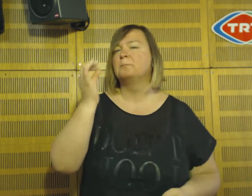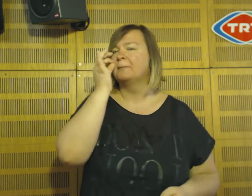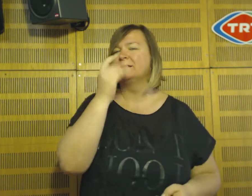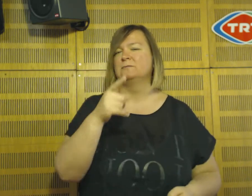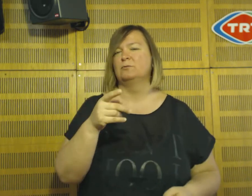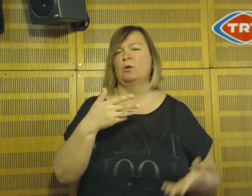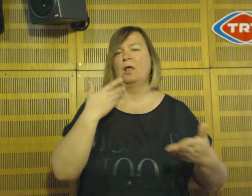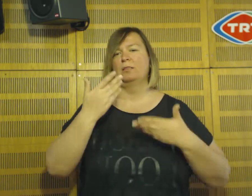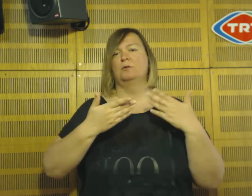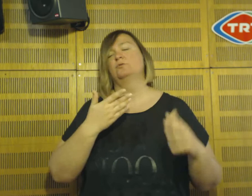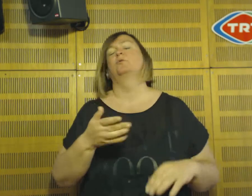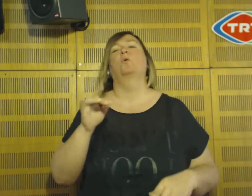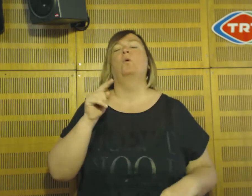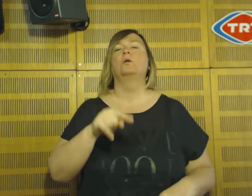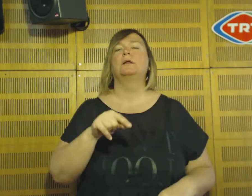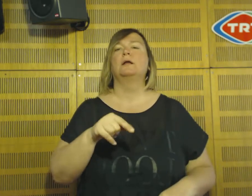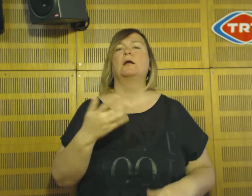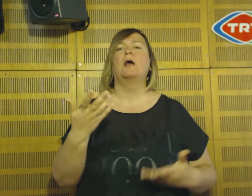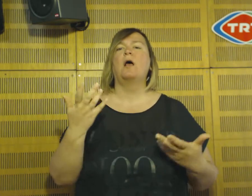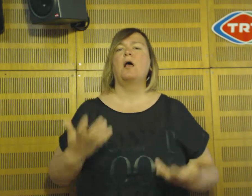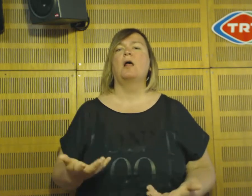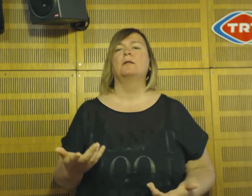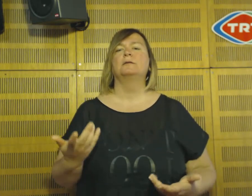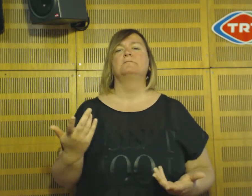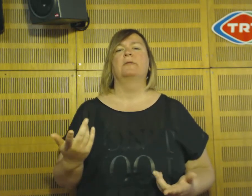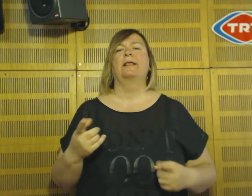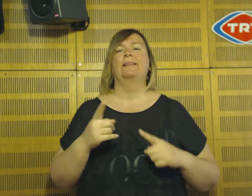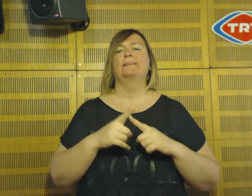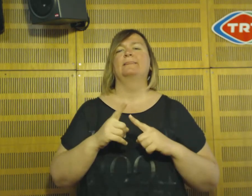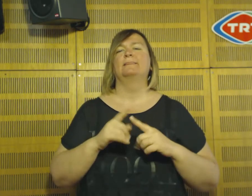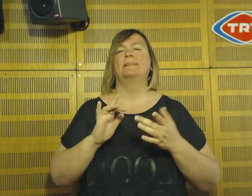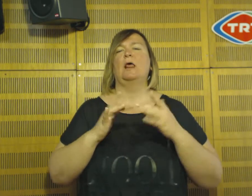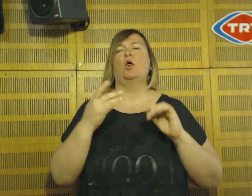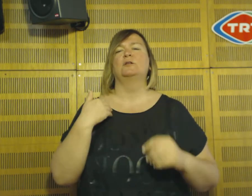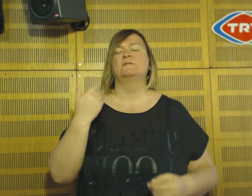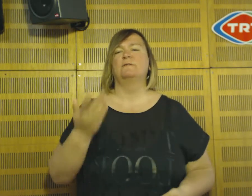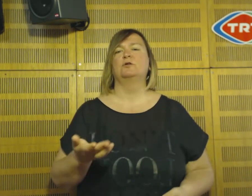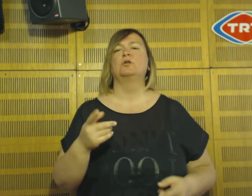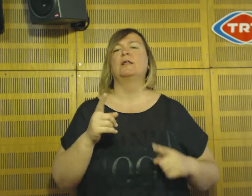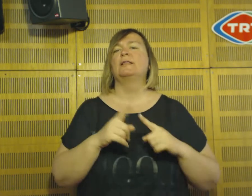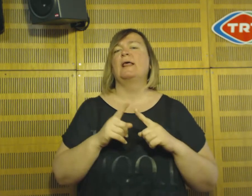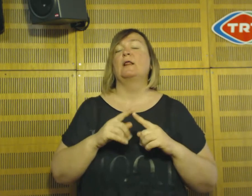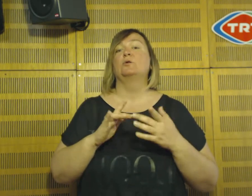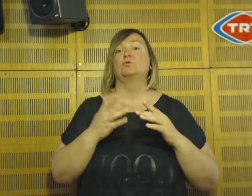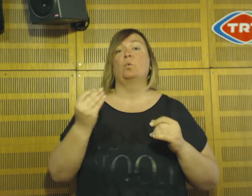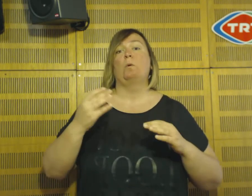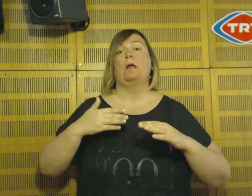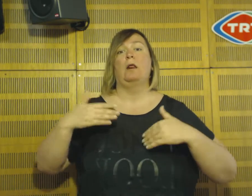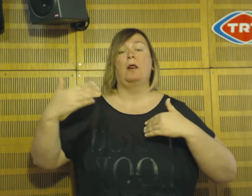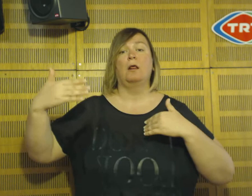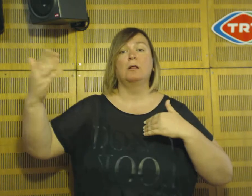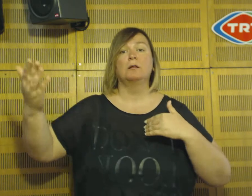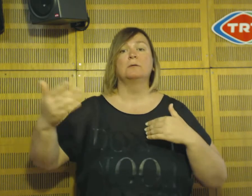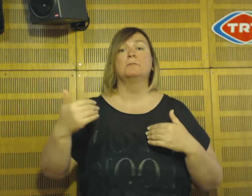bunları anlatıyoruz. Ve orada şu anda ağırlığımızı daha ziyade teknolojiye veriyoruz. Çünkü teknoloji çok ilerledi ve biz çok